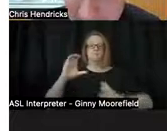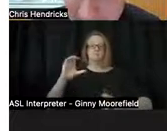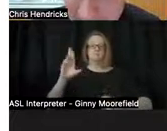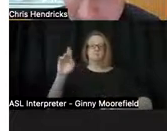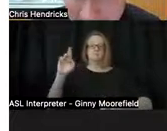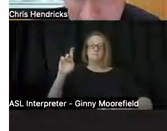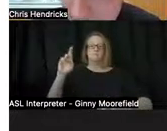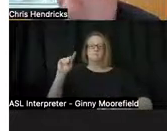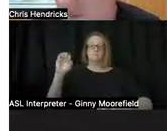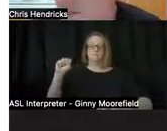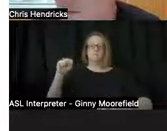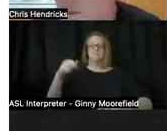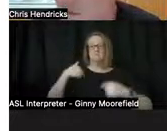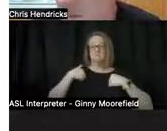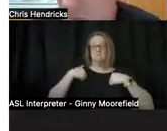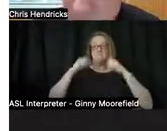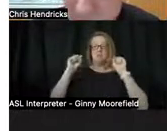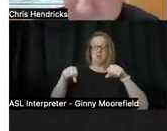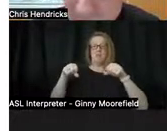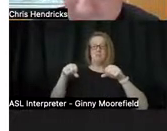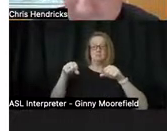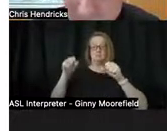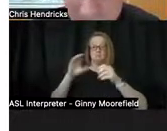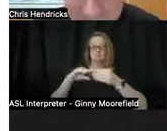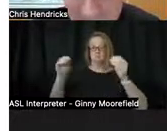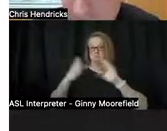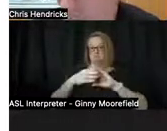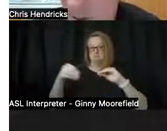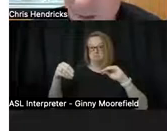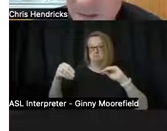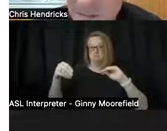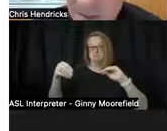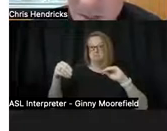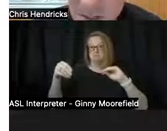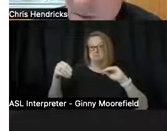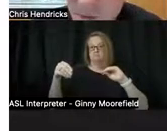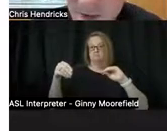yo puedo compartir otra historia si alguien necesita que comparta alguna otra